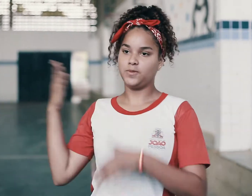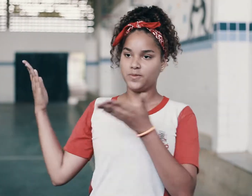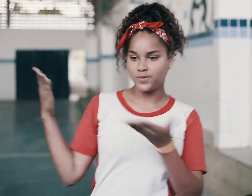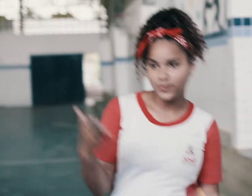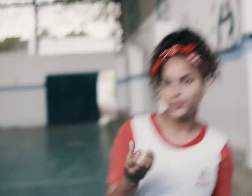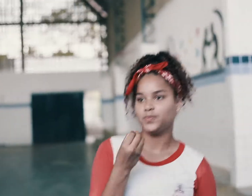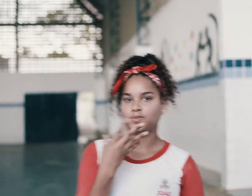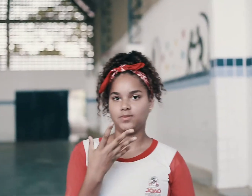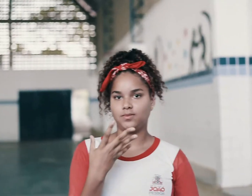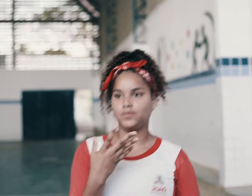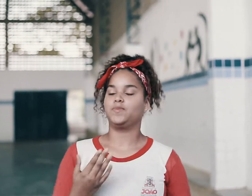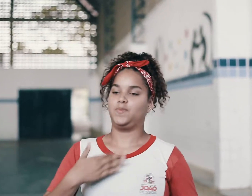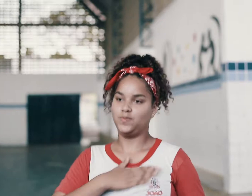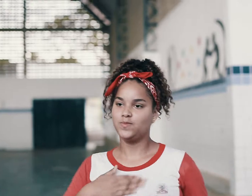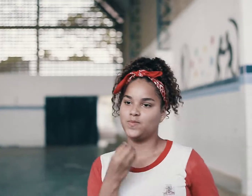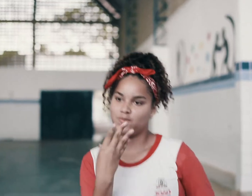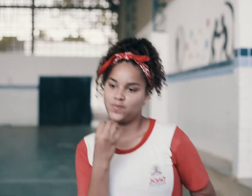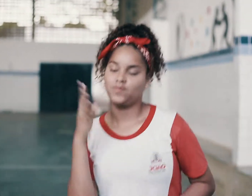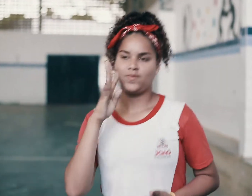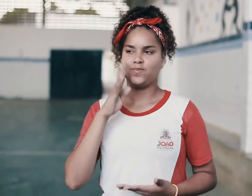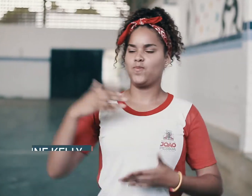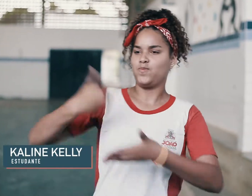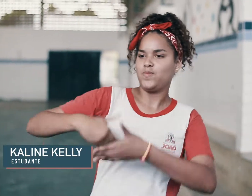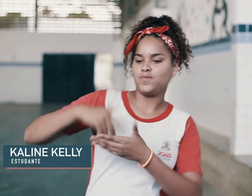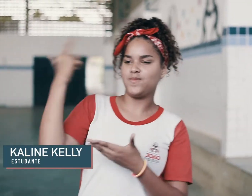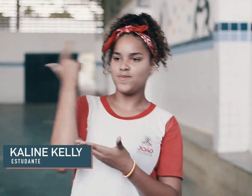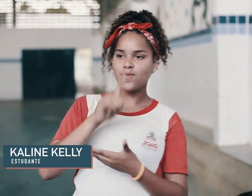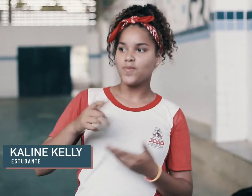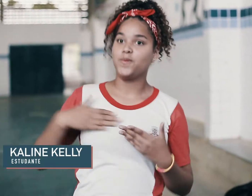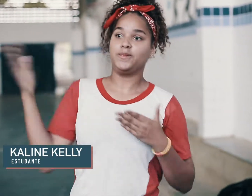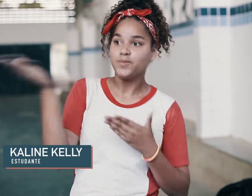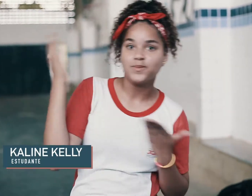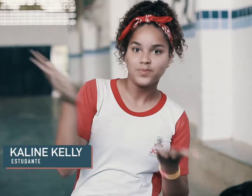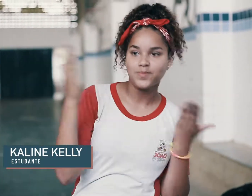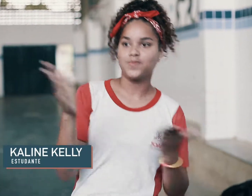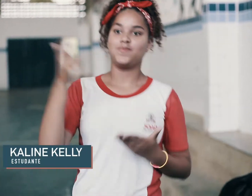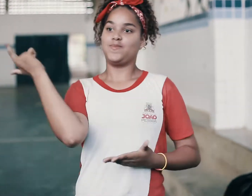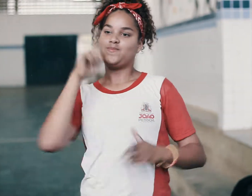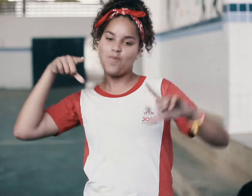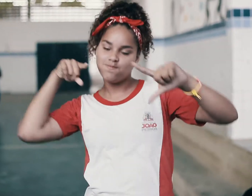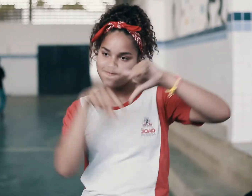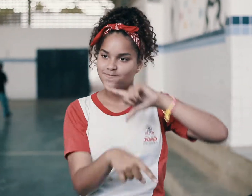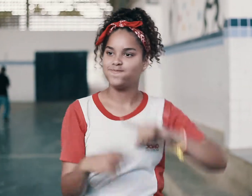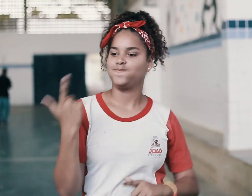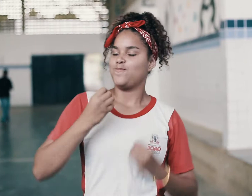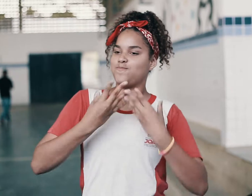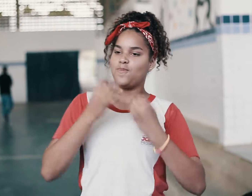Eu gostei muito porque a minha amiga ela havia sido convidada, então ela me chamou para participar, ver o que era. Eu participei da torcida, inclusa com